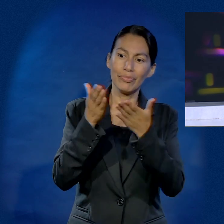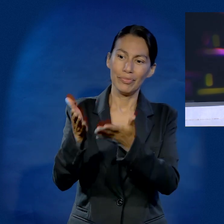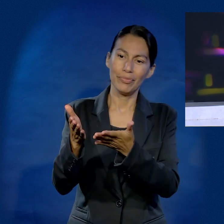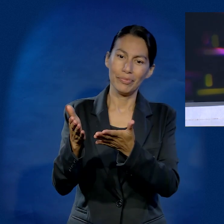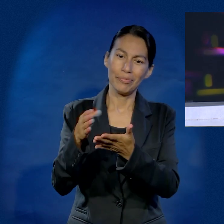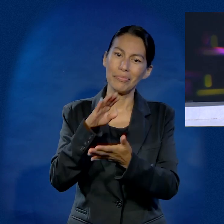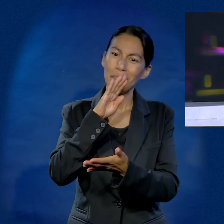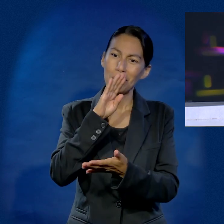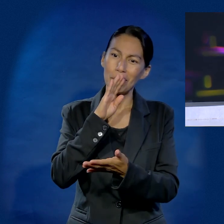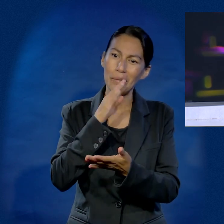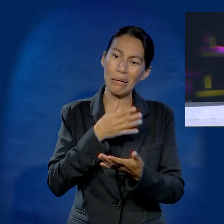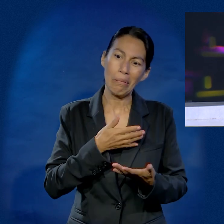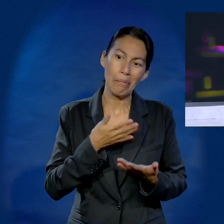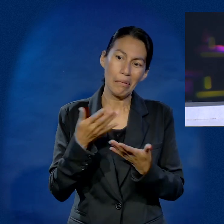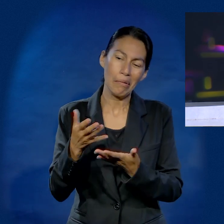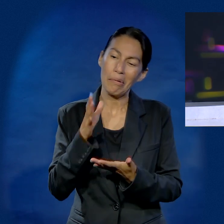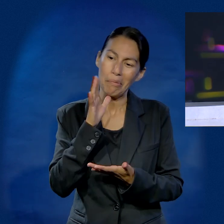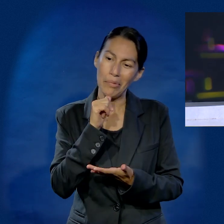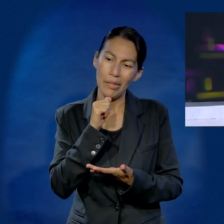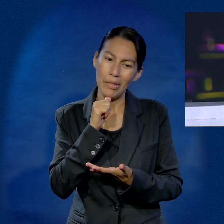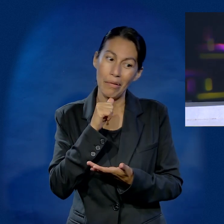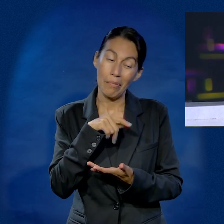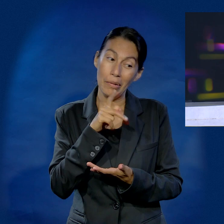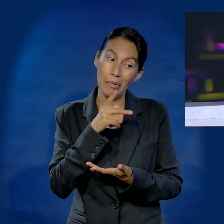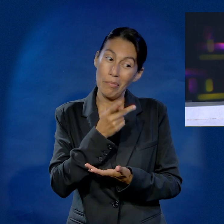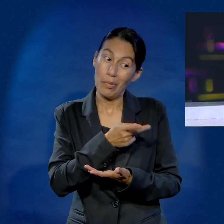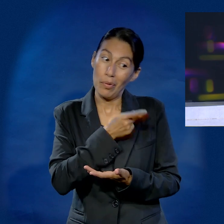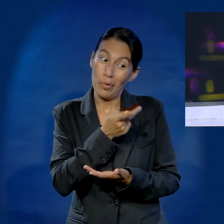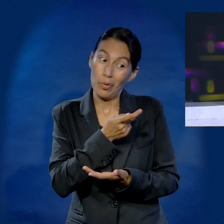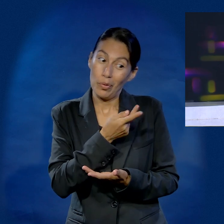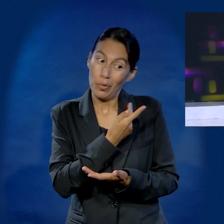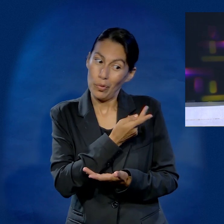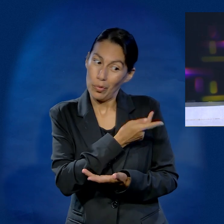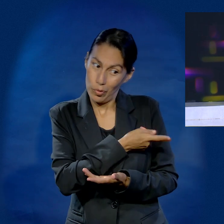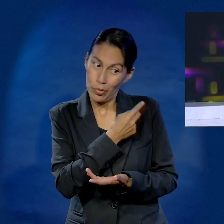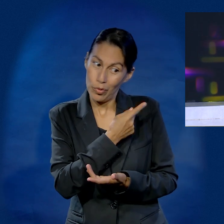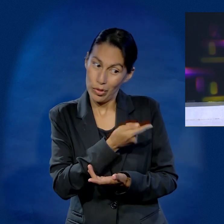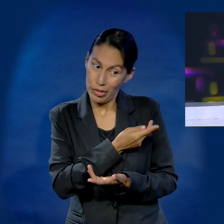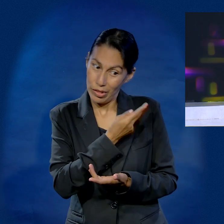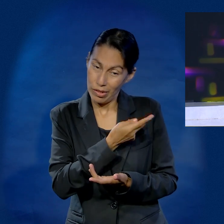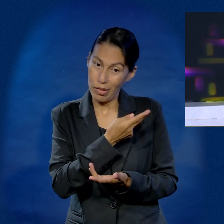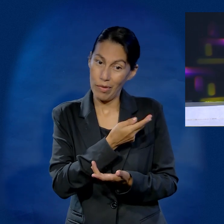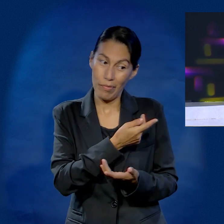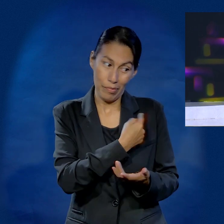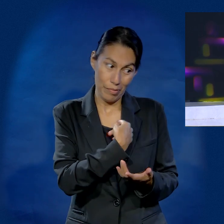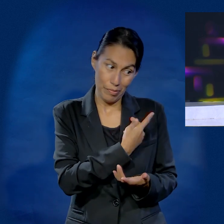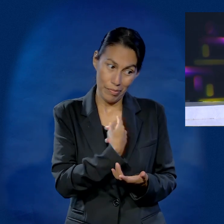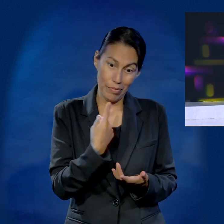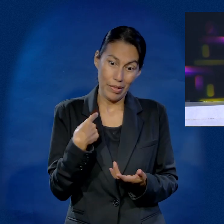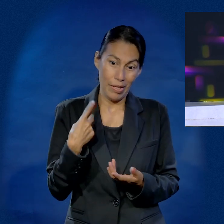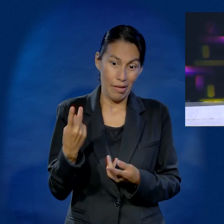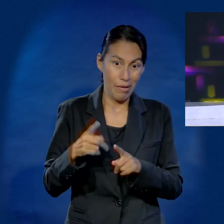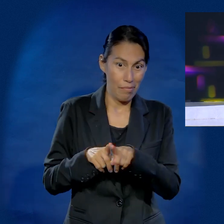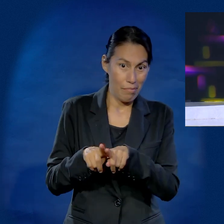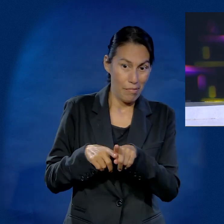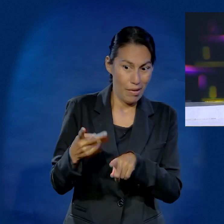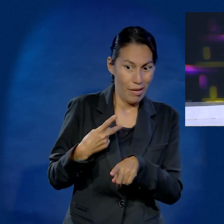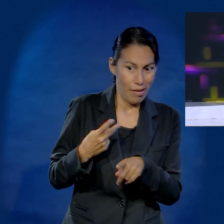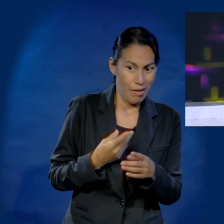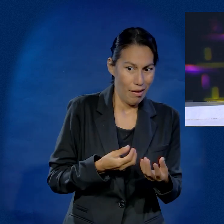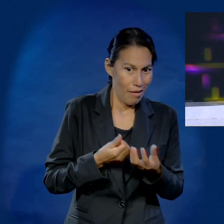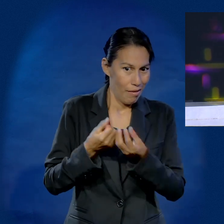amigos, pero mi mamá no me puede llevar y yo me preguntaba si usted podría llevarnos a mi hermana y a mí en su auto.